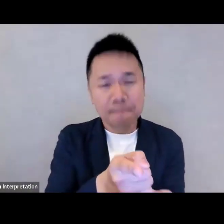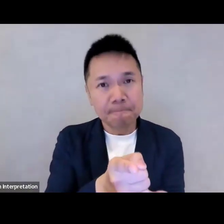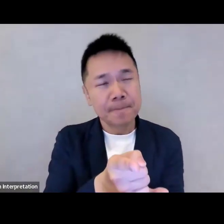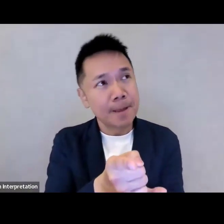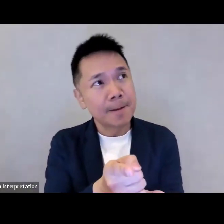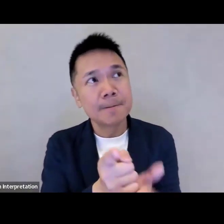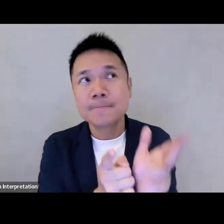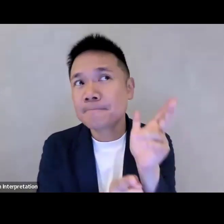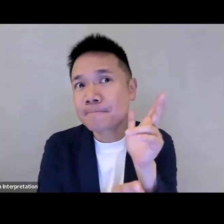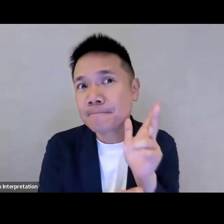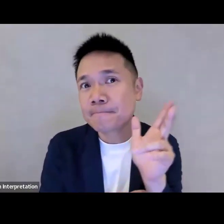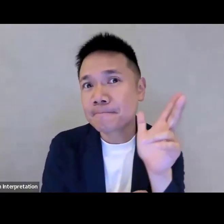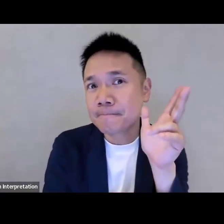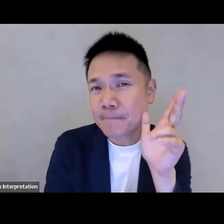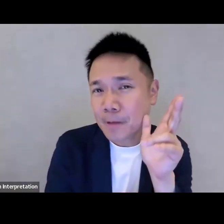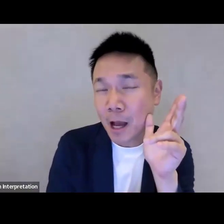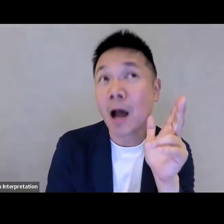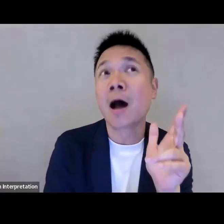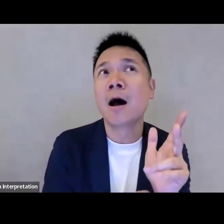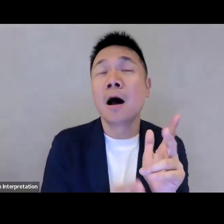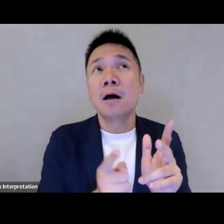音。